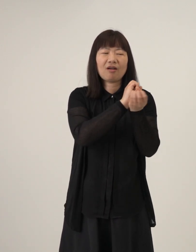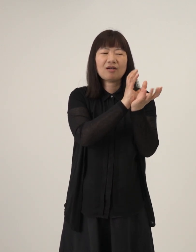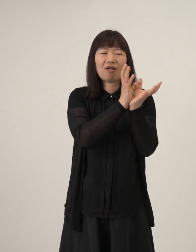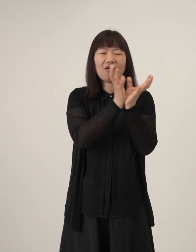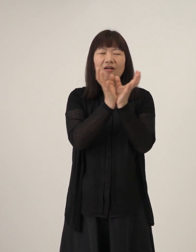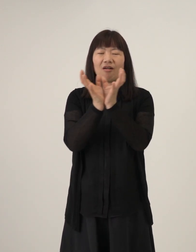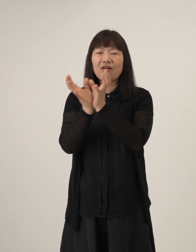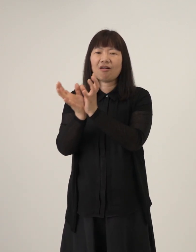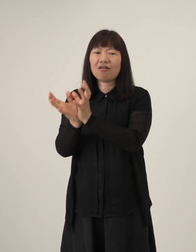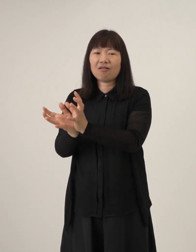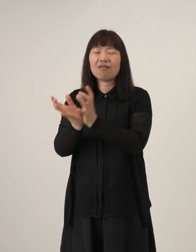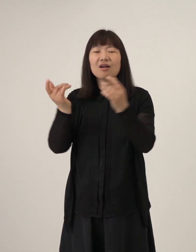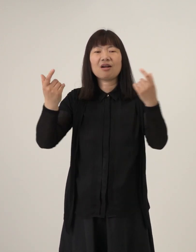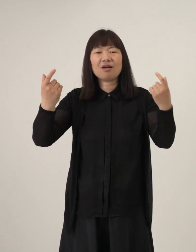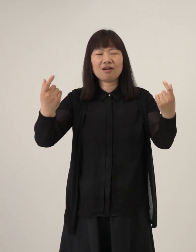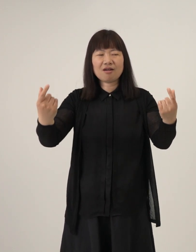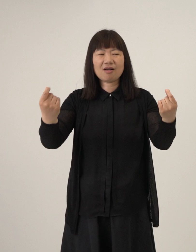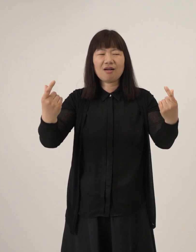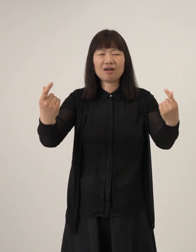장미꽃처럼